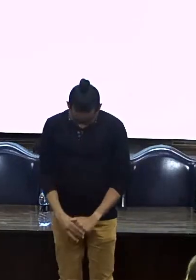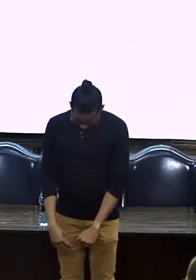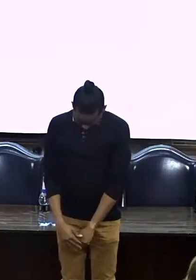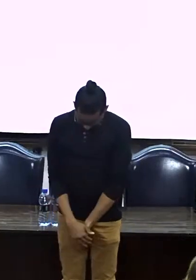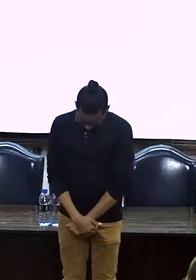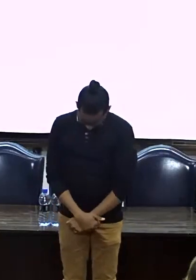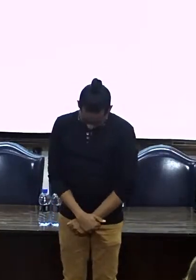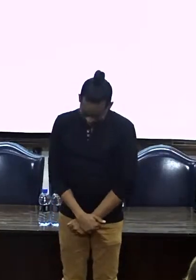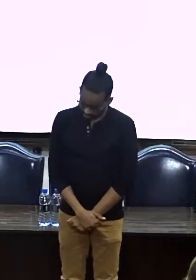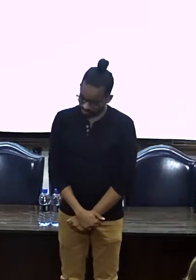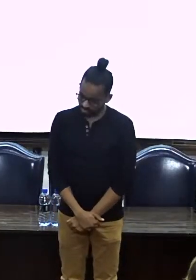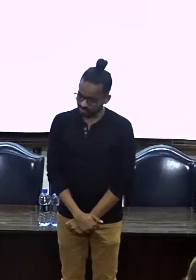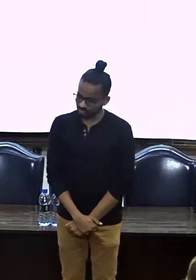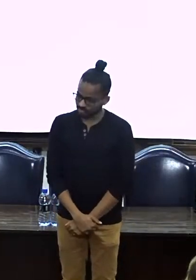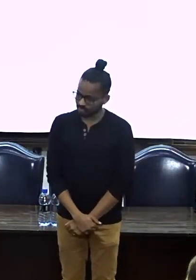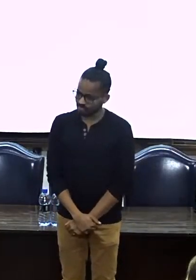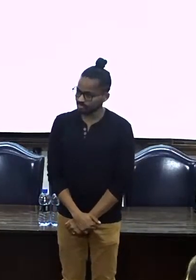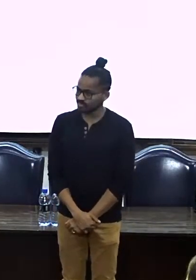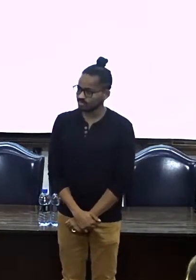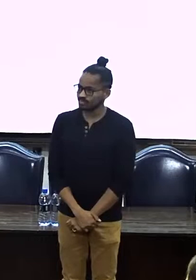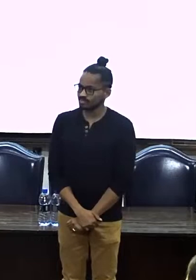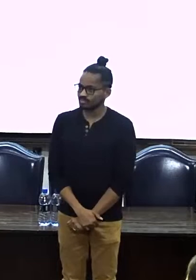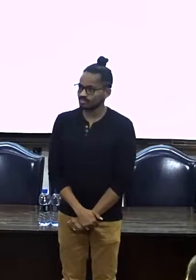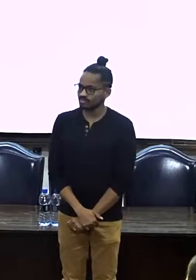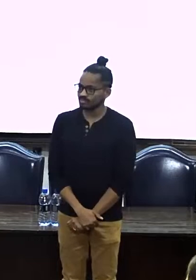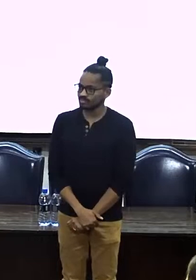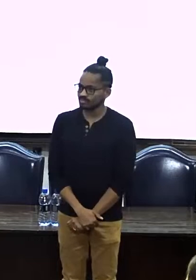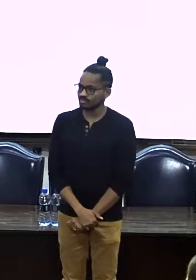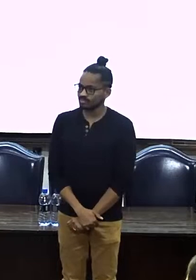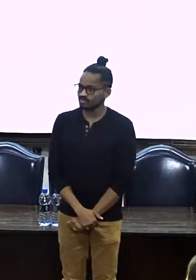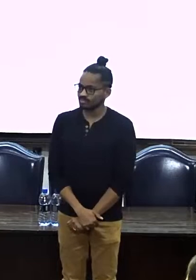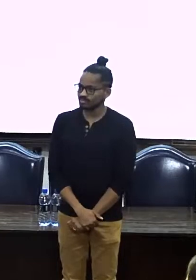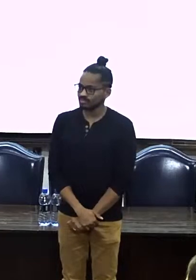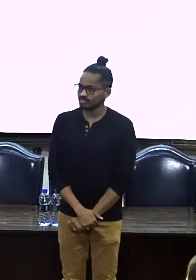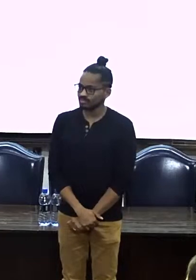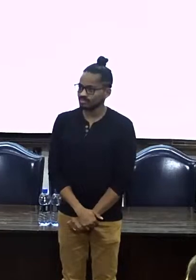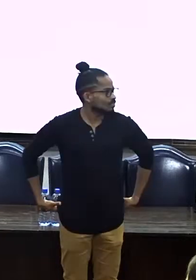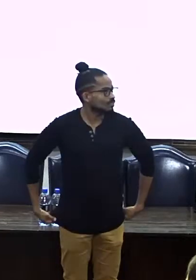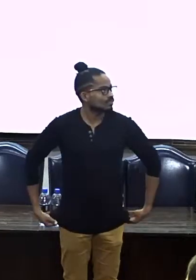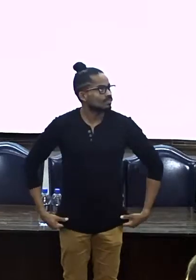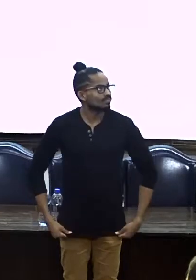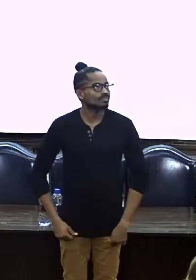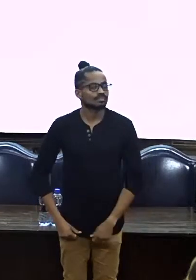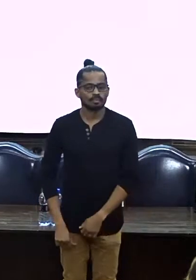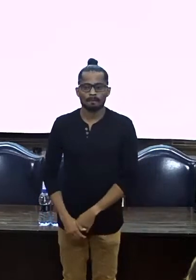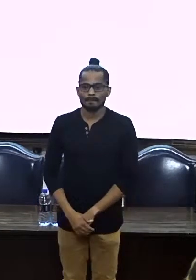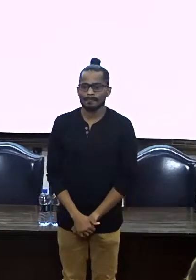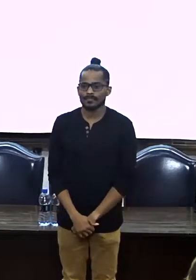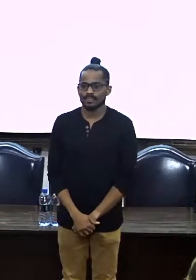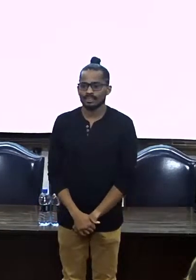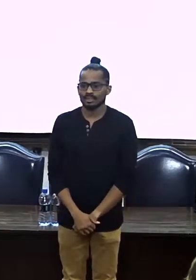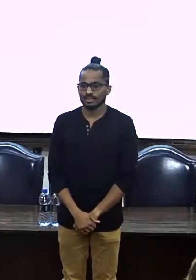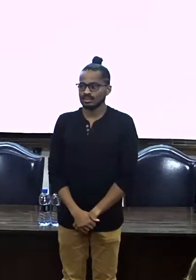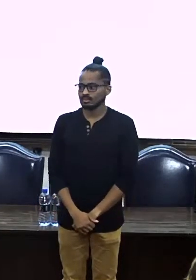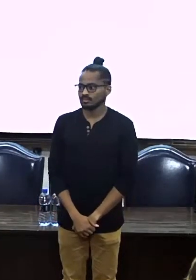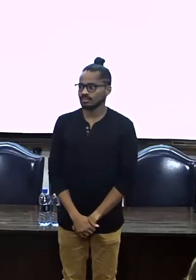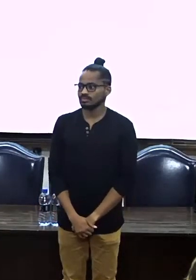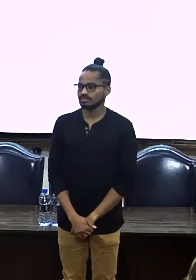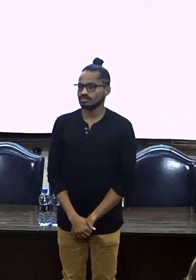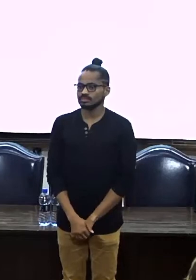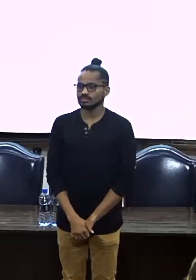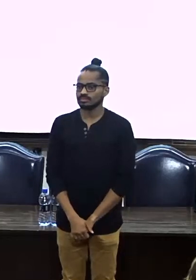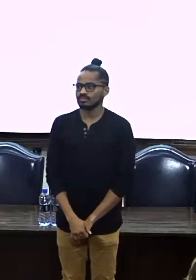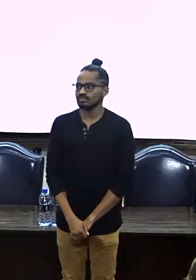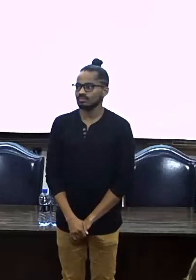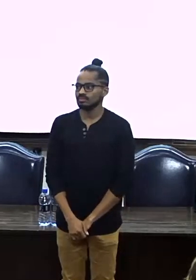caso, ela está tomando a oclusiva velar desvozeada e a oclusiva alveolar desvozeada.